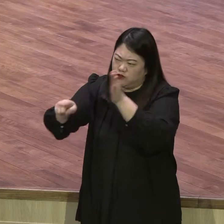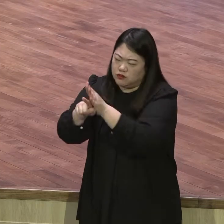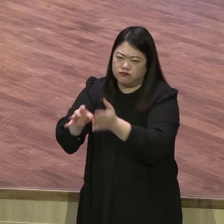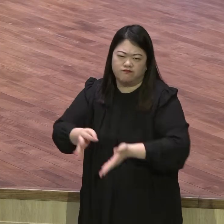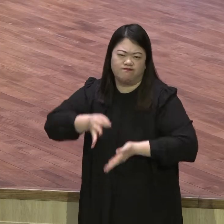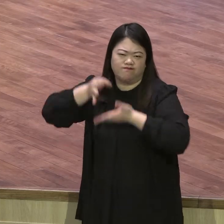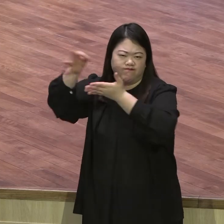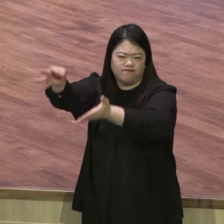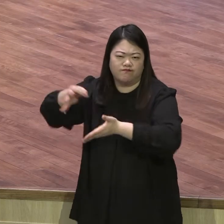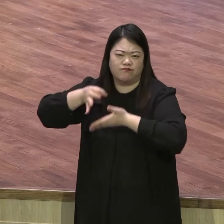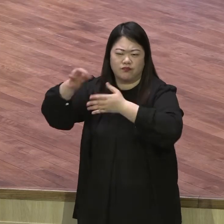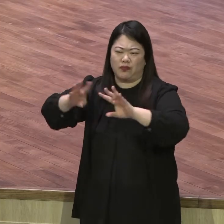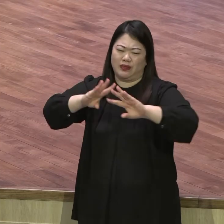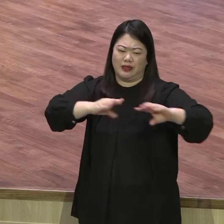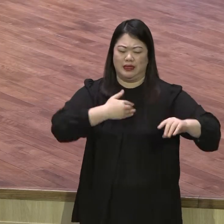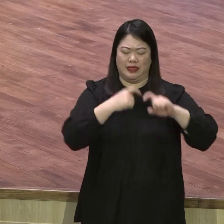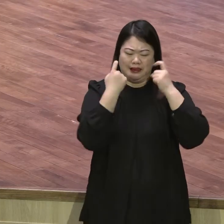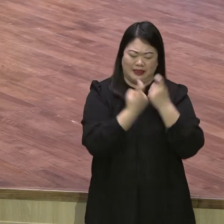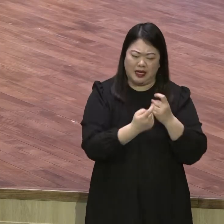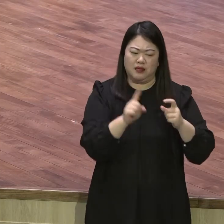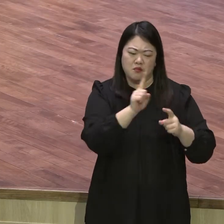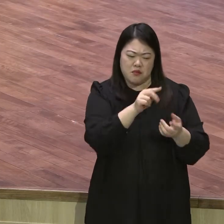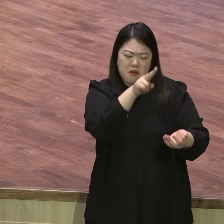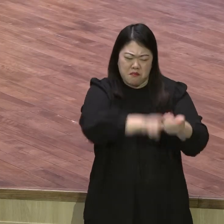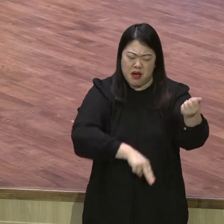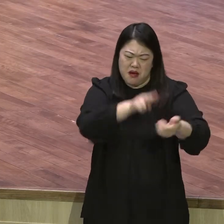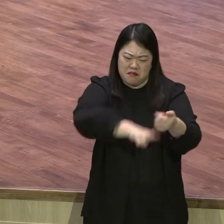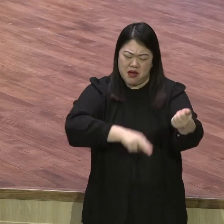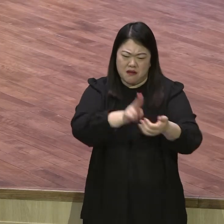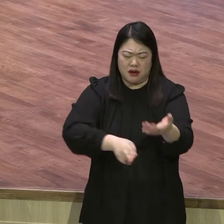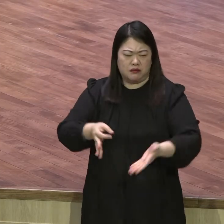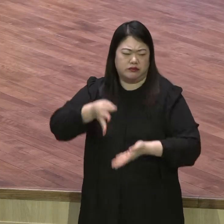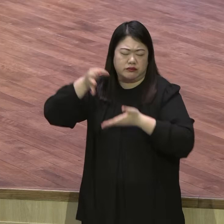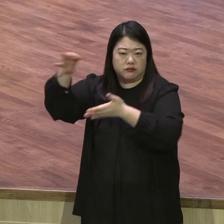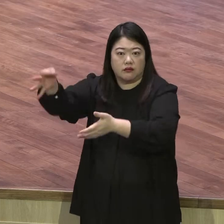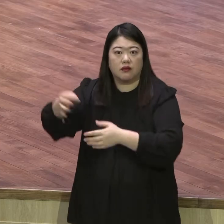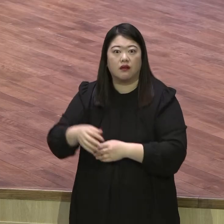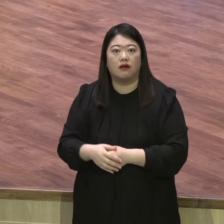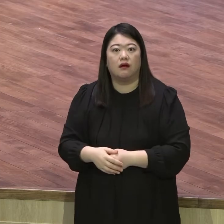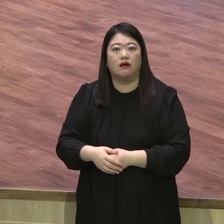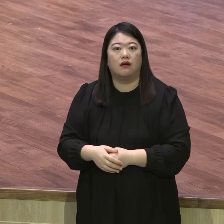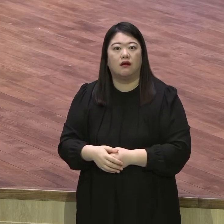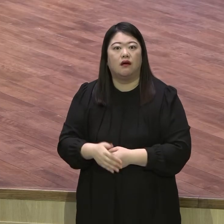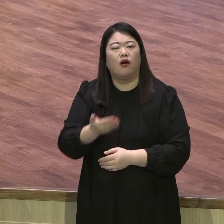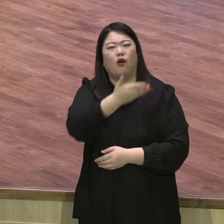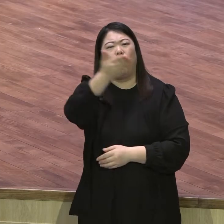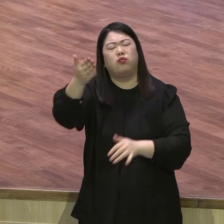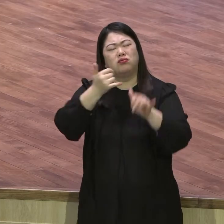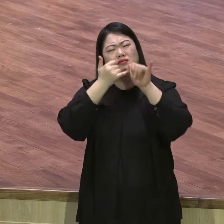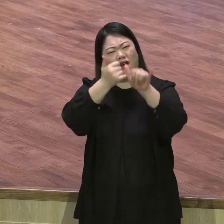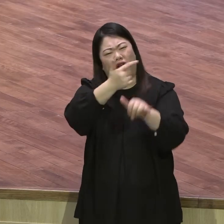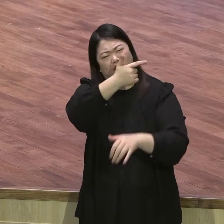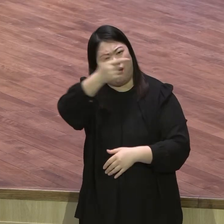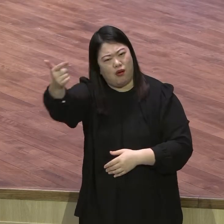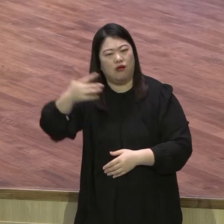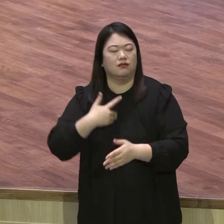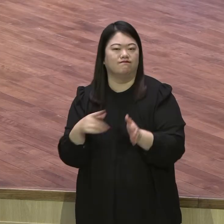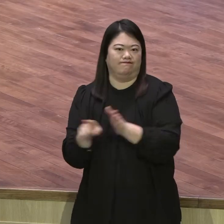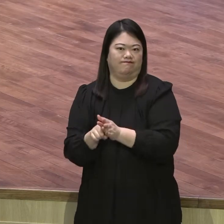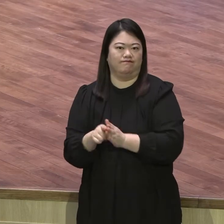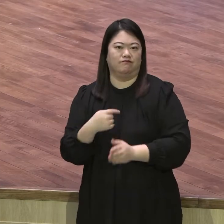들여가면서 집을 팔아가면서 땅을 팔아가면서 하나님 헌신한 이건 우리 예언교회 받을 상이 너무 큰 분들이 많구나 저는